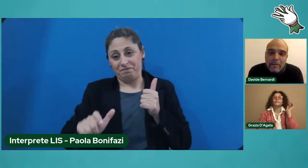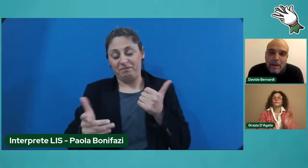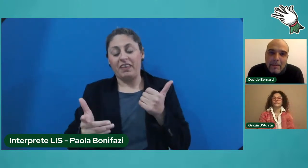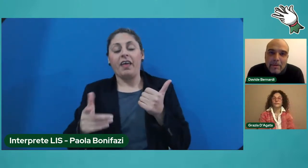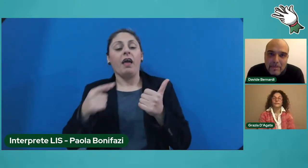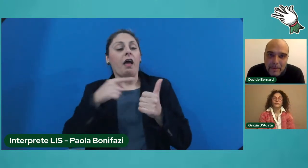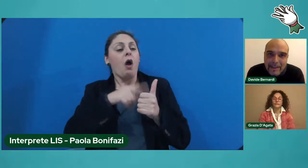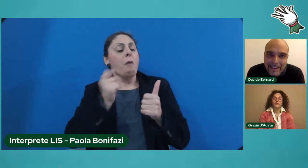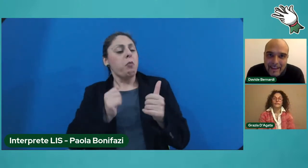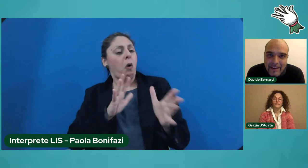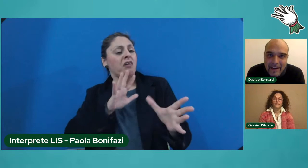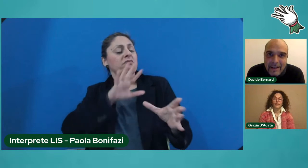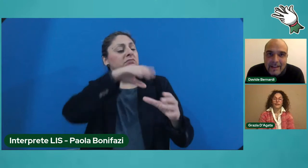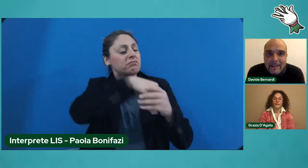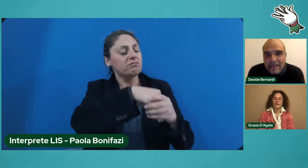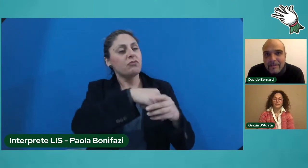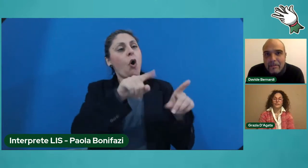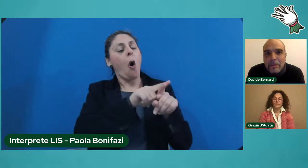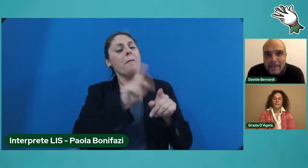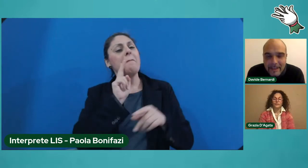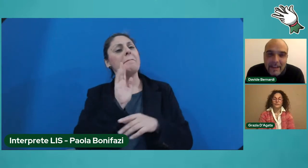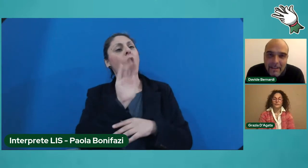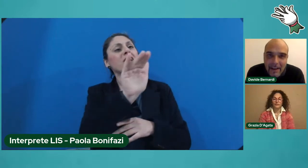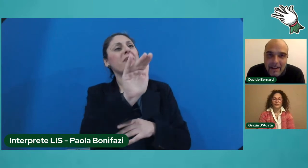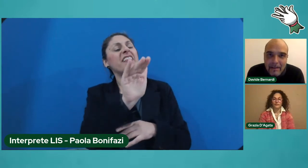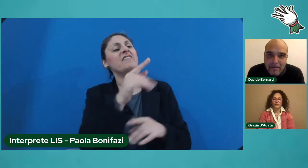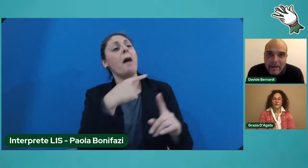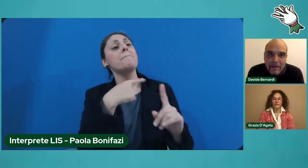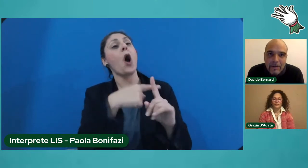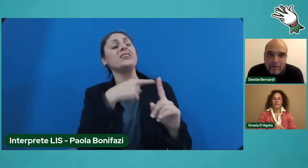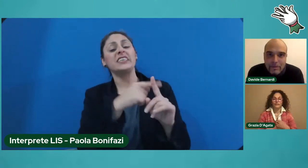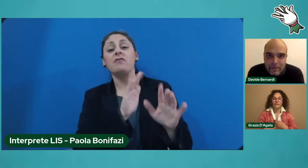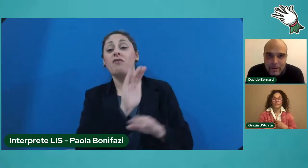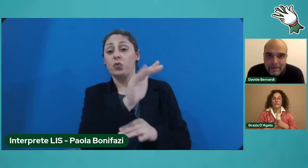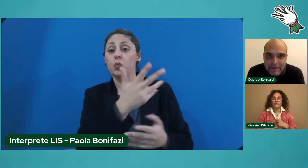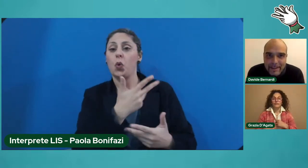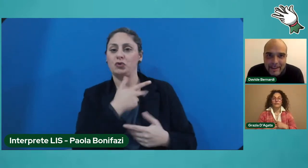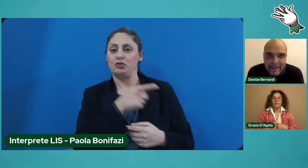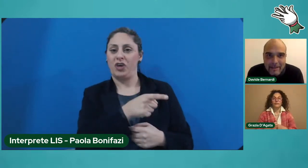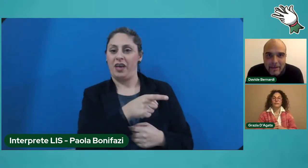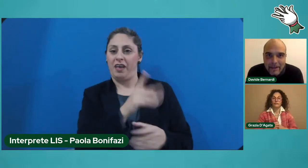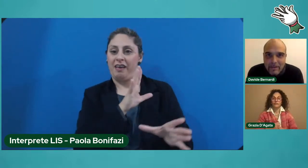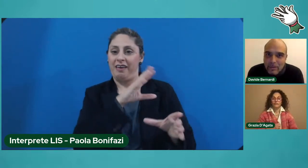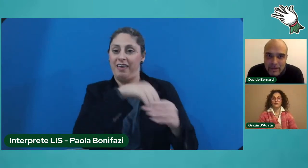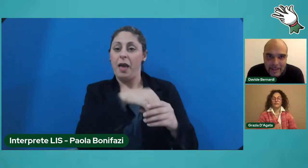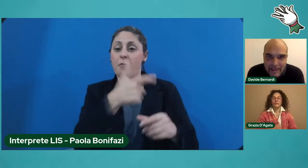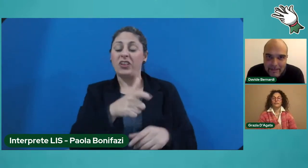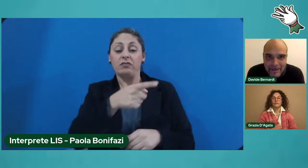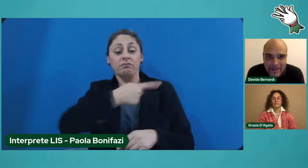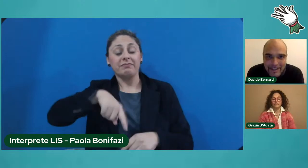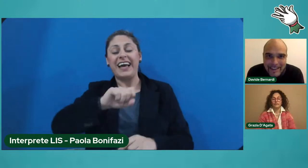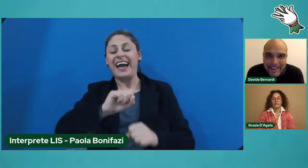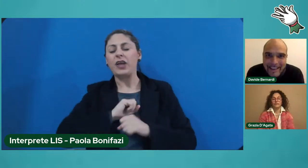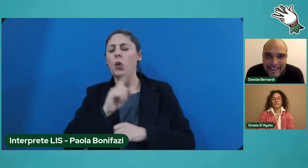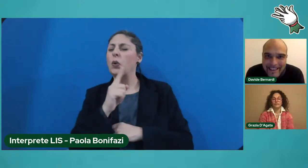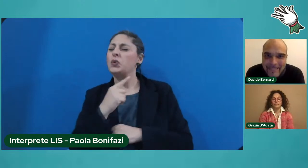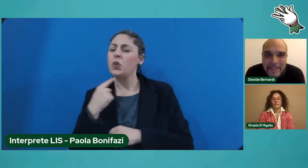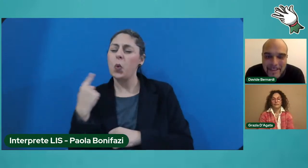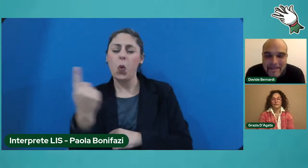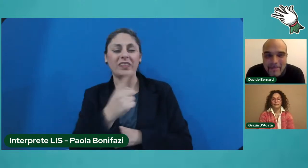una prospettiva positiva per il loro futuro, perché crediamo che tutti, a prescindere dal tipo di